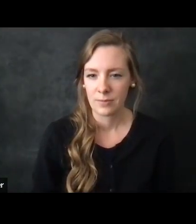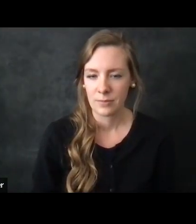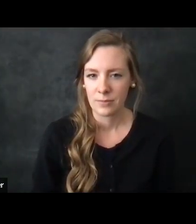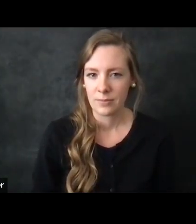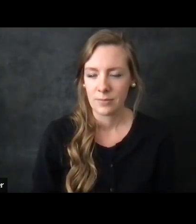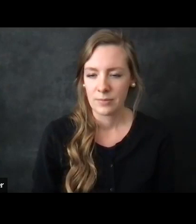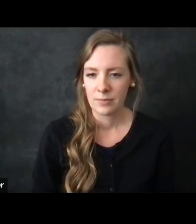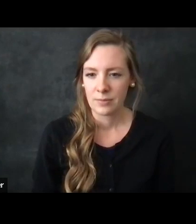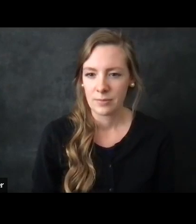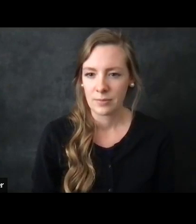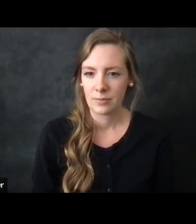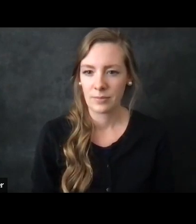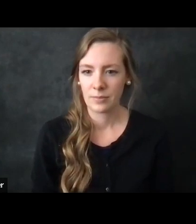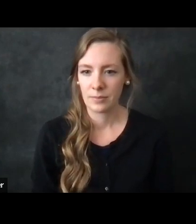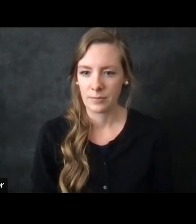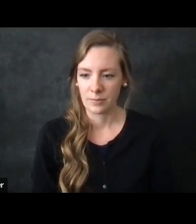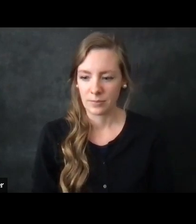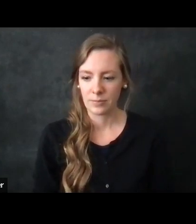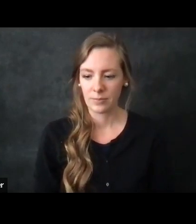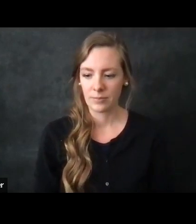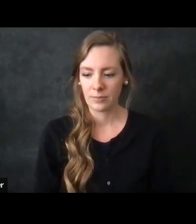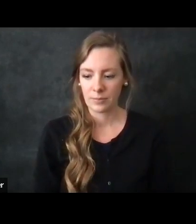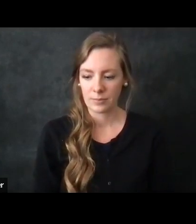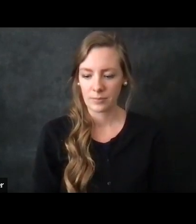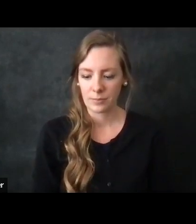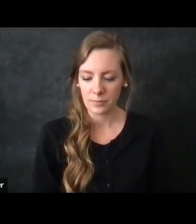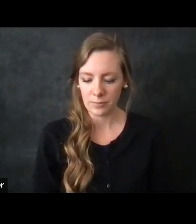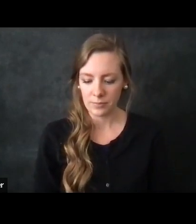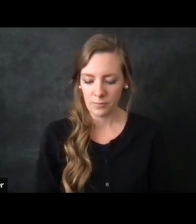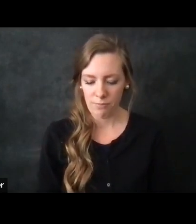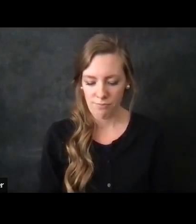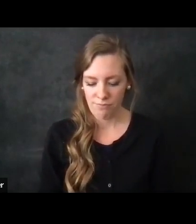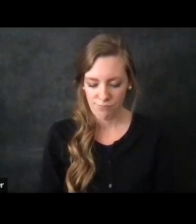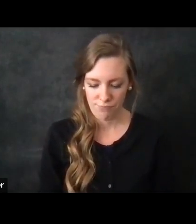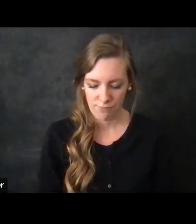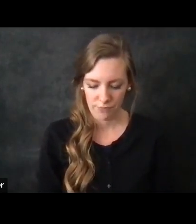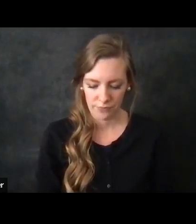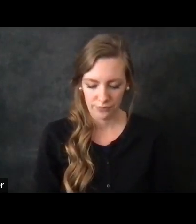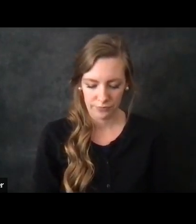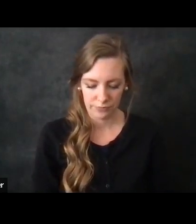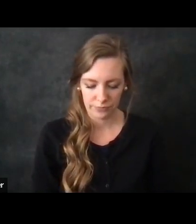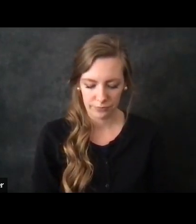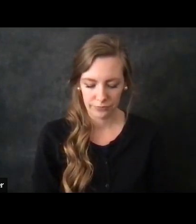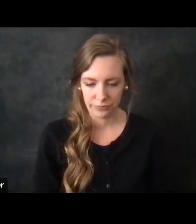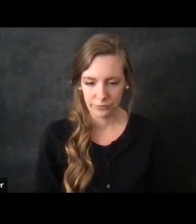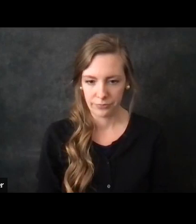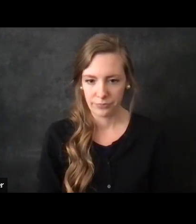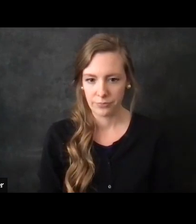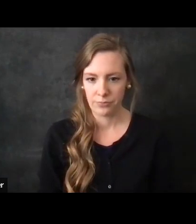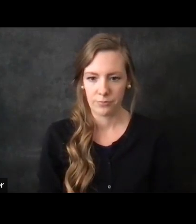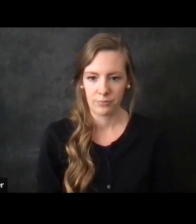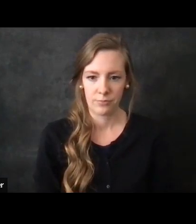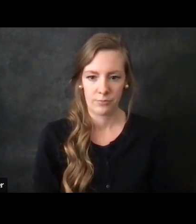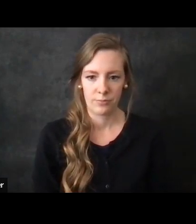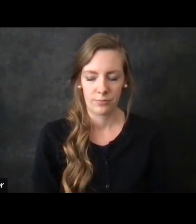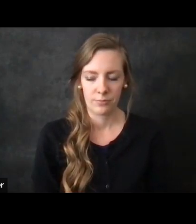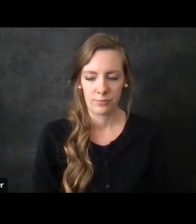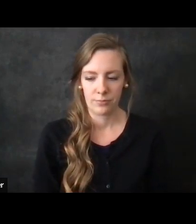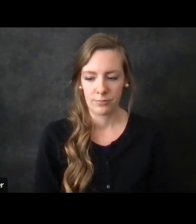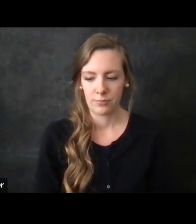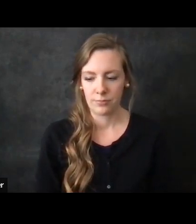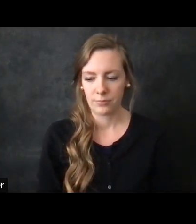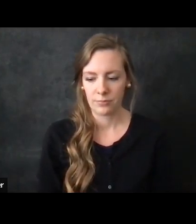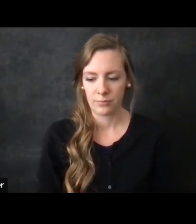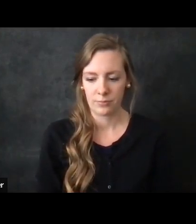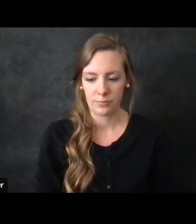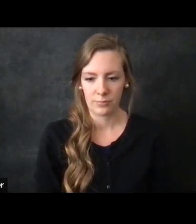en vivo por nuestro canal de YouTube con interpretación al español. Para escuchar la versión en español, puede usar el link de YouTube que se encuentra